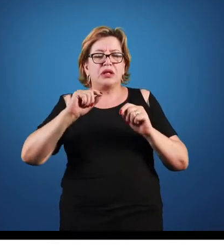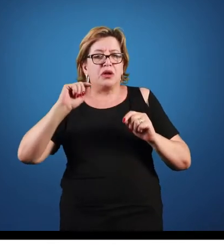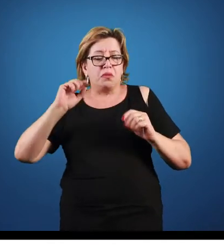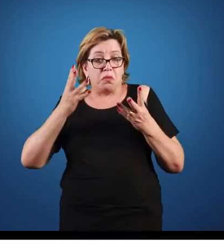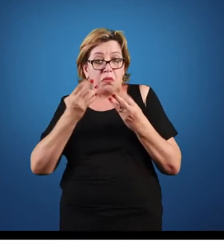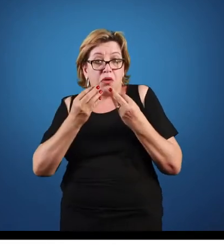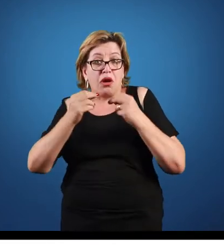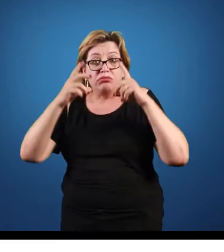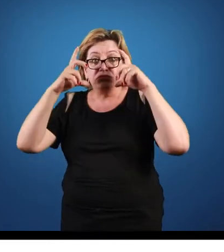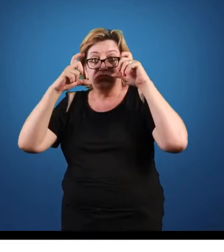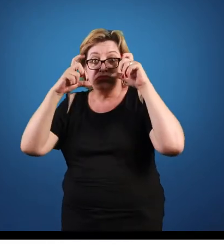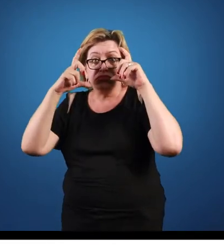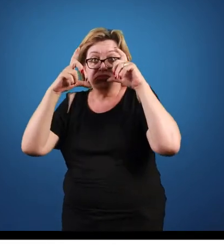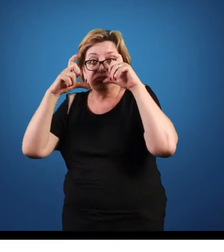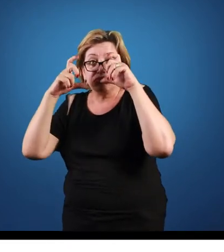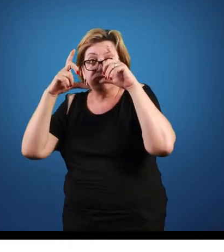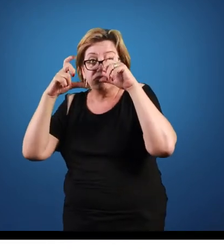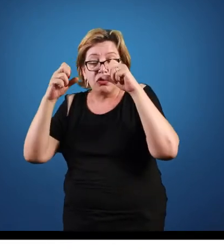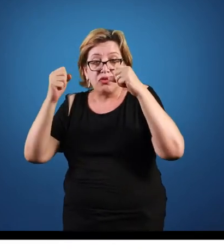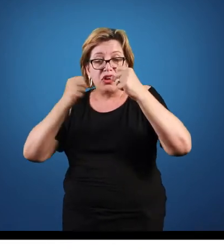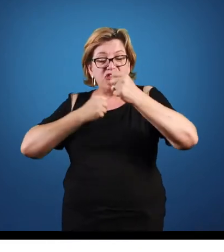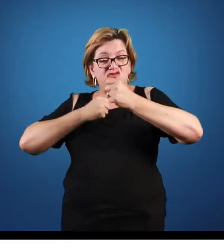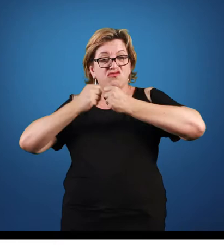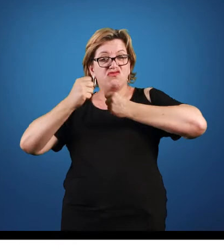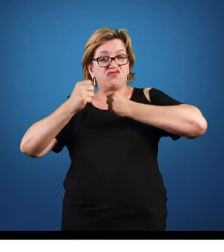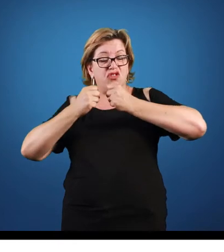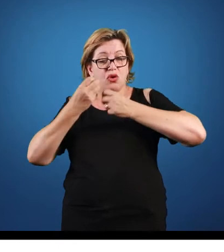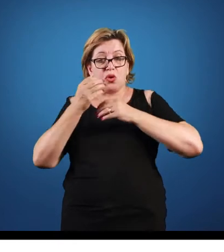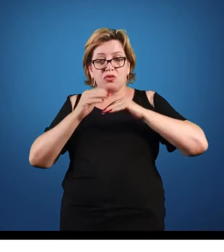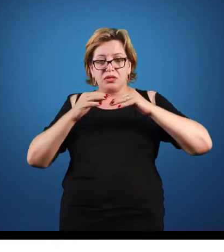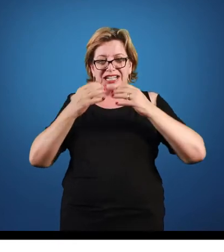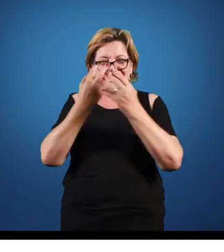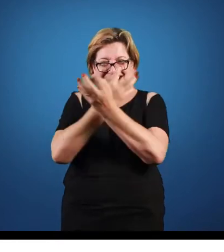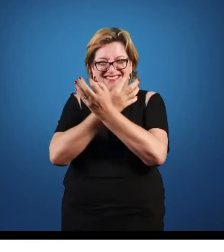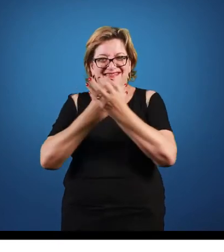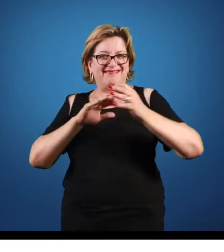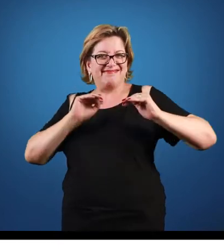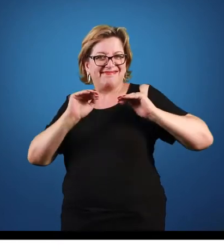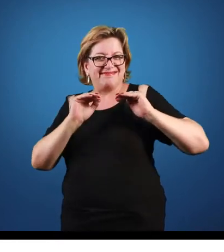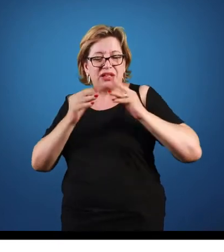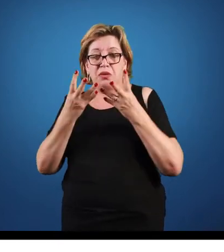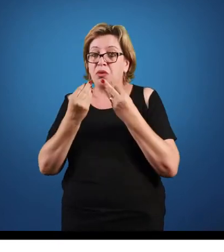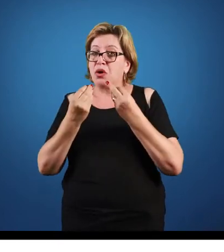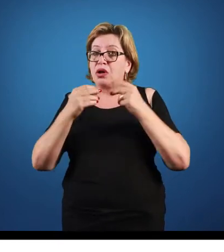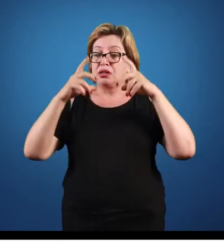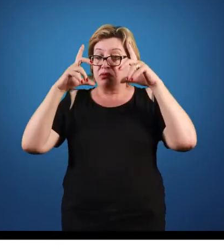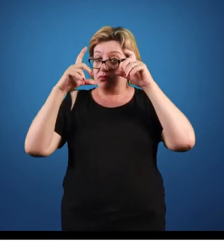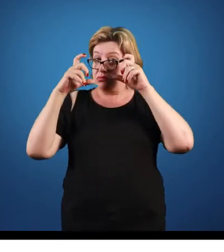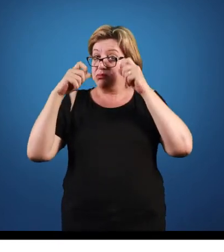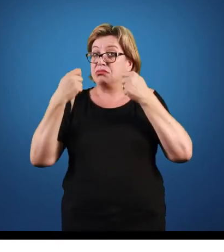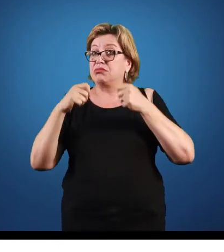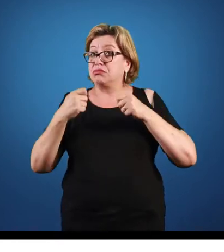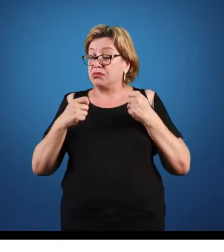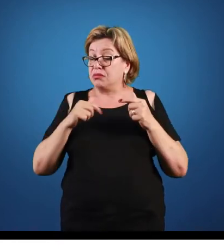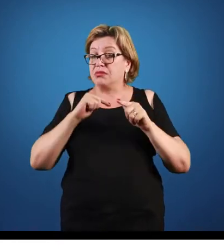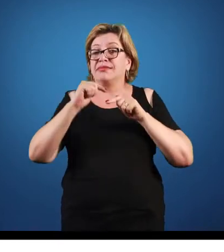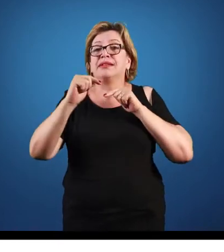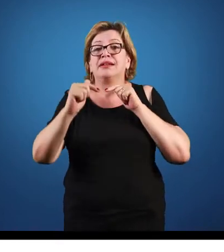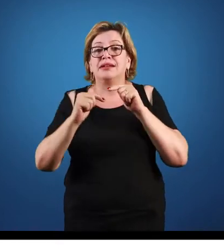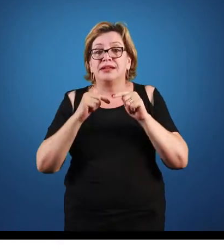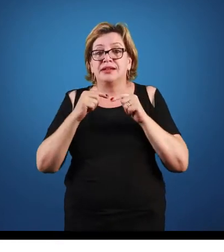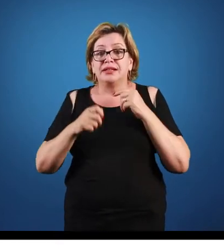bastante olhando para a câmera batendo no peito ou escritos mexendo então é bastante pobre é um trabalho que você tem que